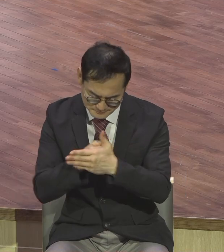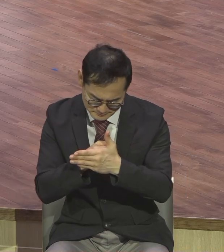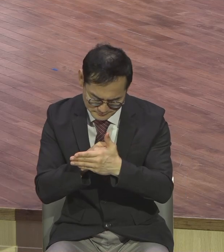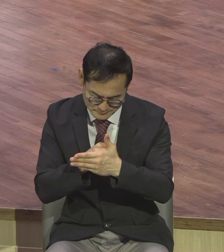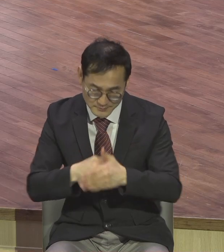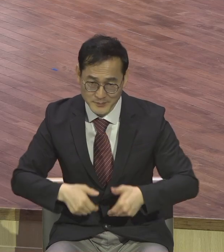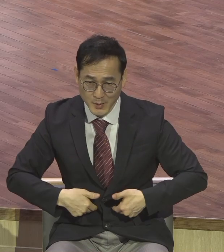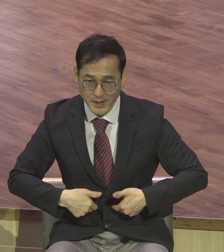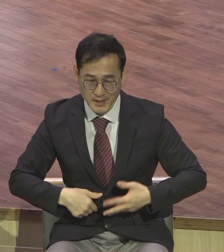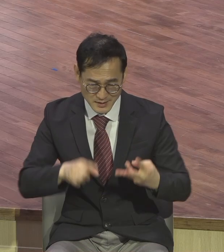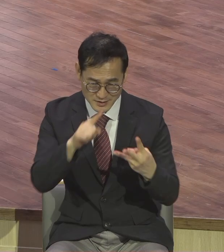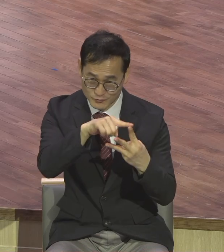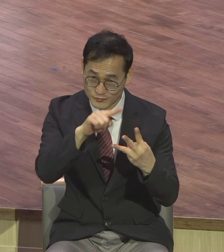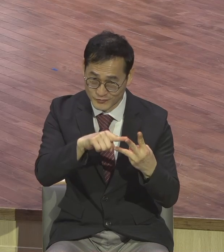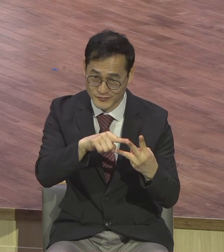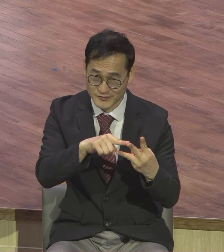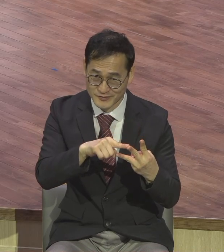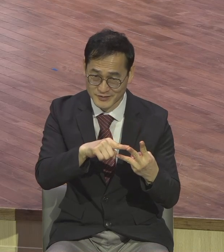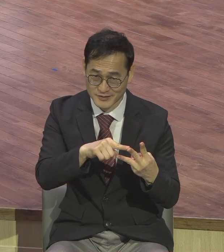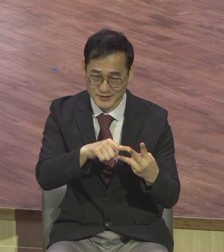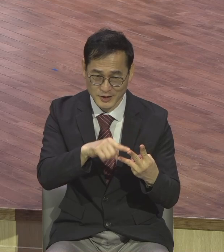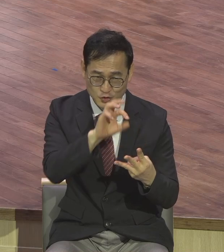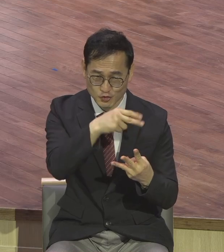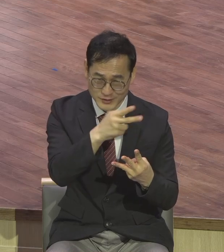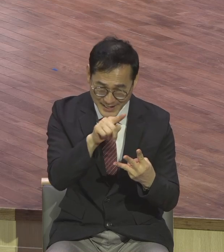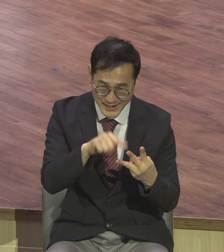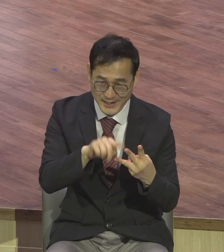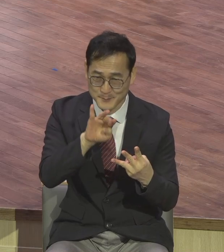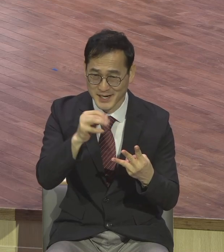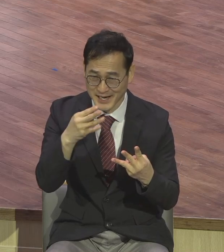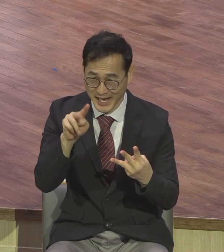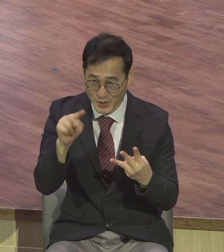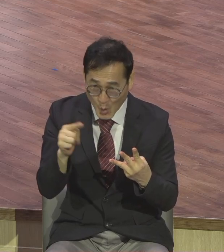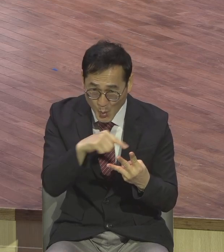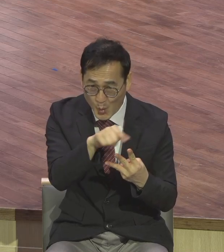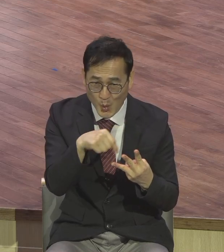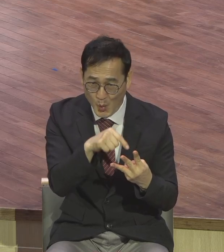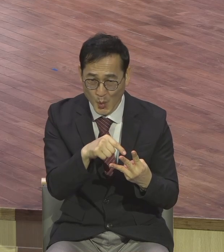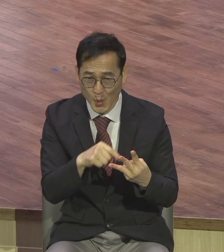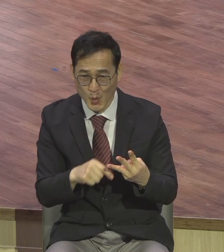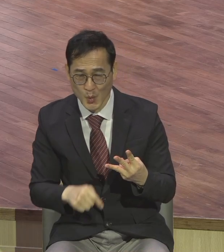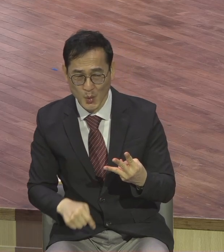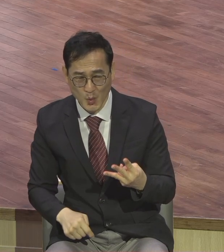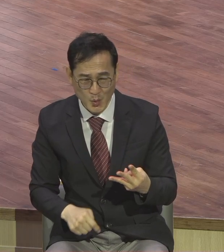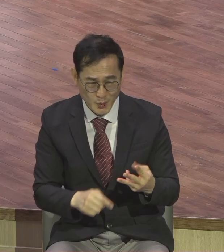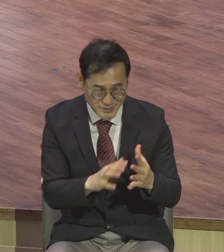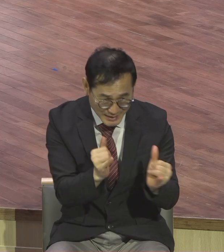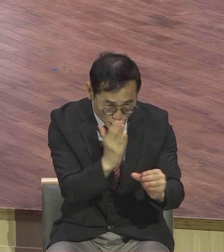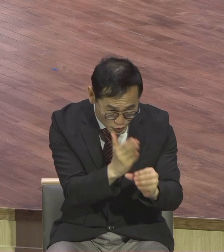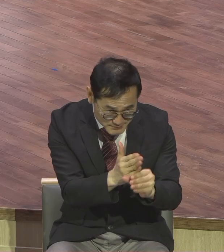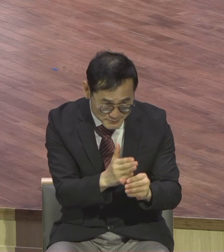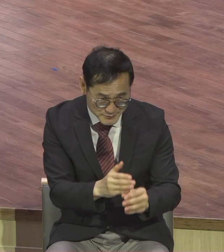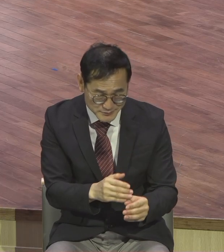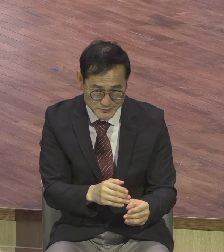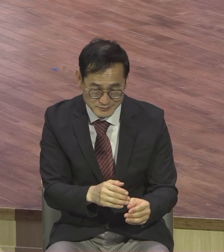이 빌라도처럼 눈앞에 서론적인 것에 어두워 있으면 안 돼요. 눈에 보이는 그것 때문에